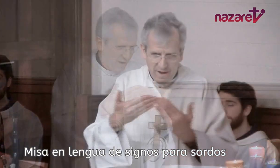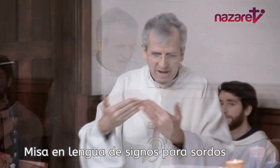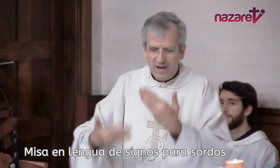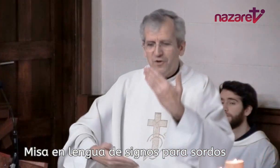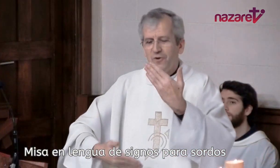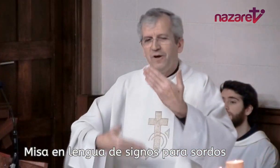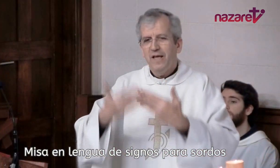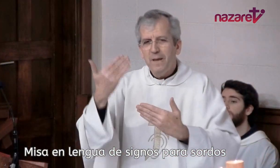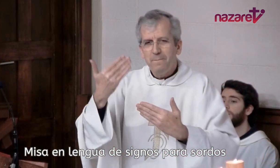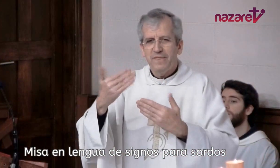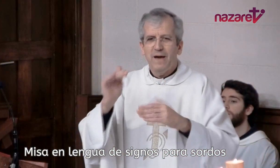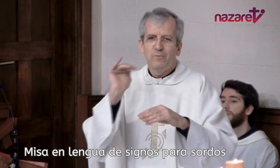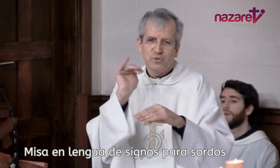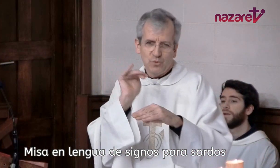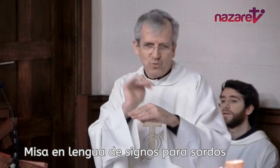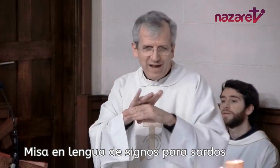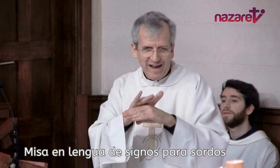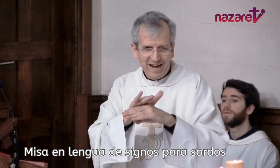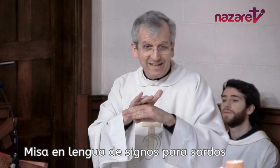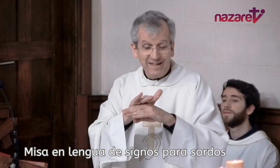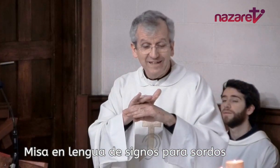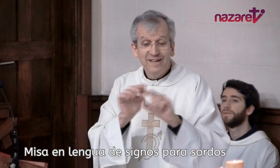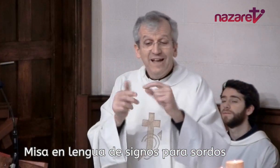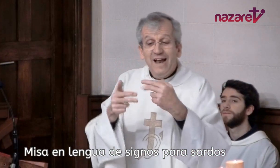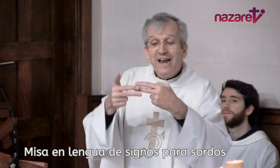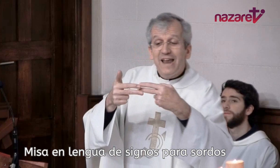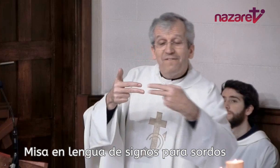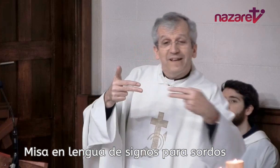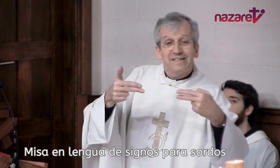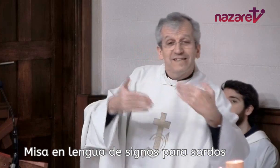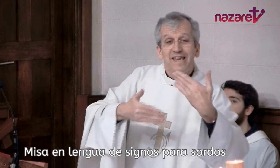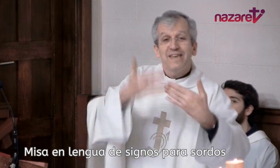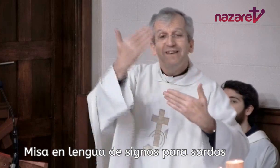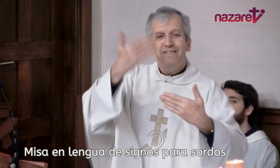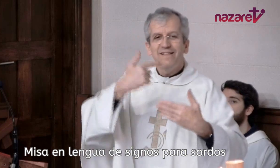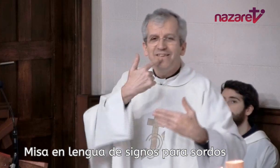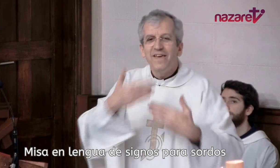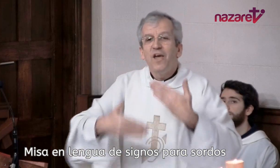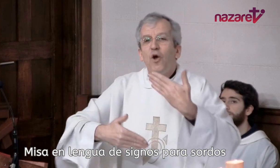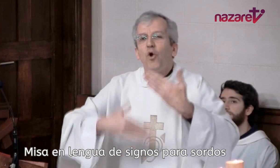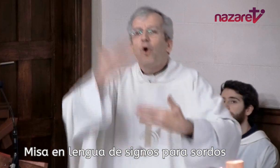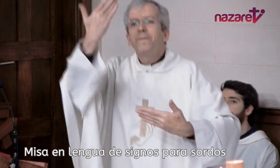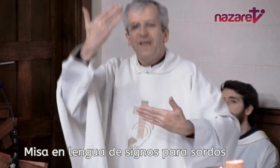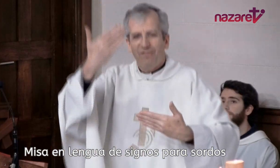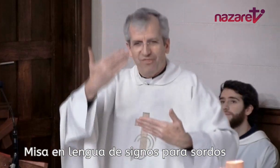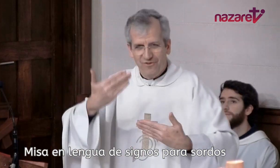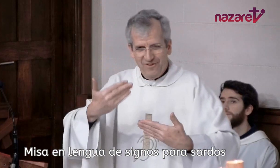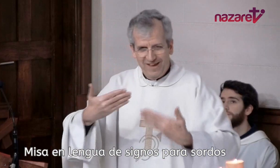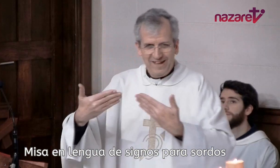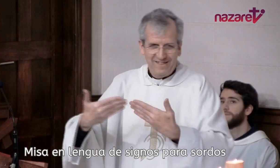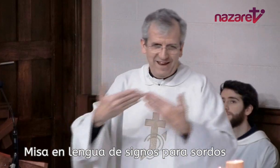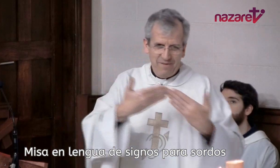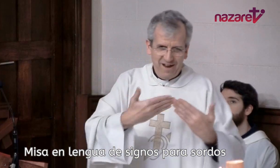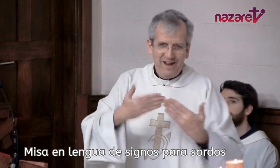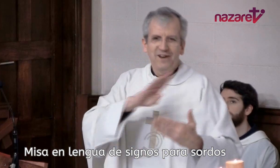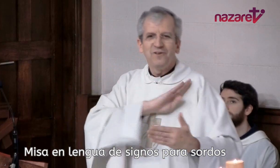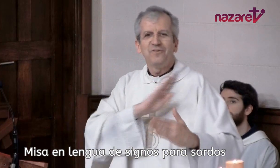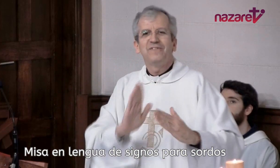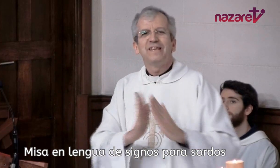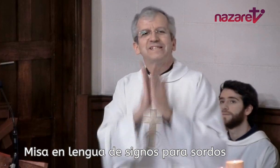Evangelio, empezamos una carta, la frase inicial dice, comienzo del Evangelio de